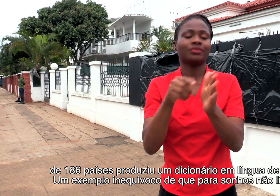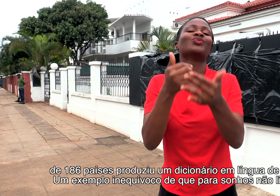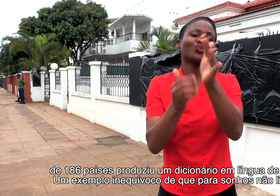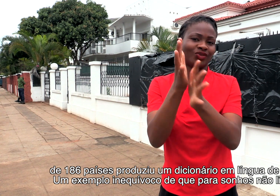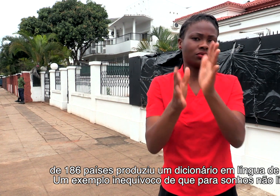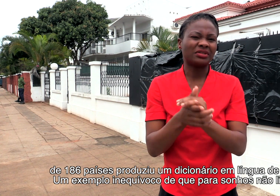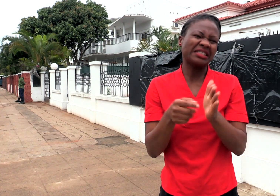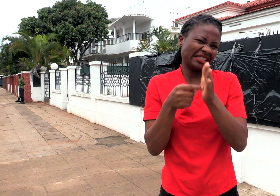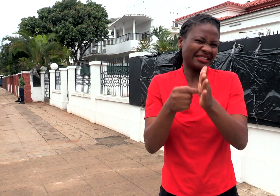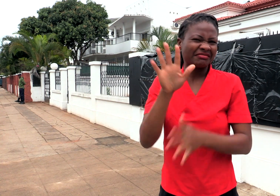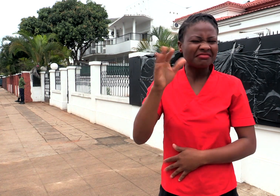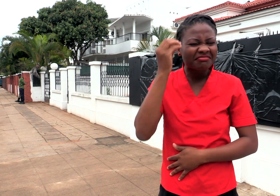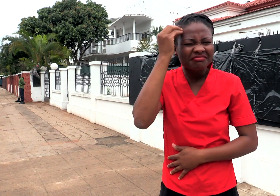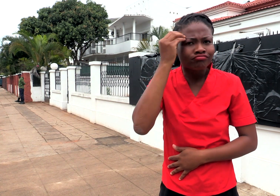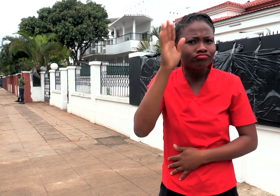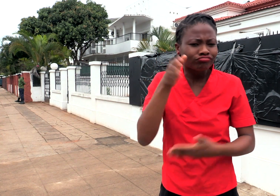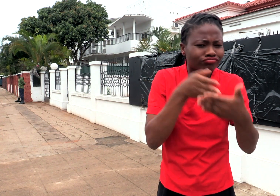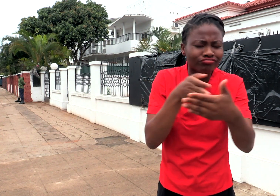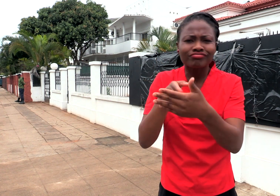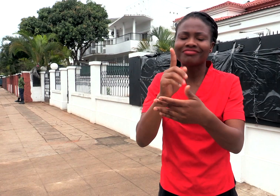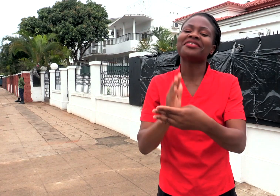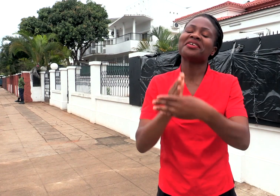não há limites.